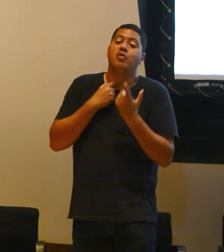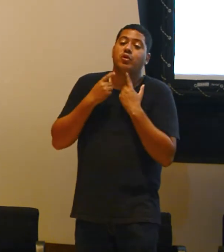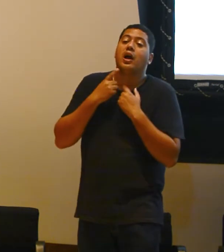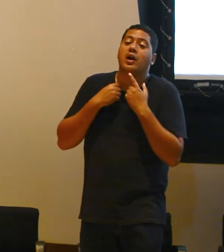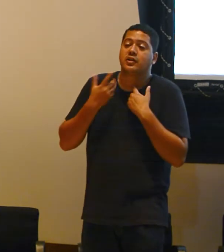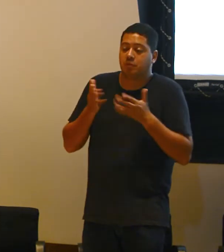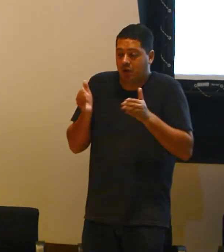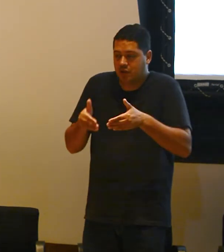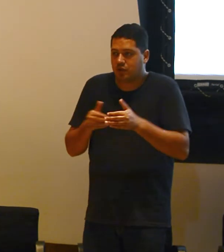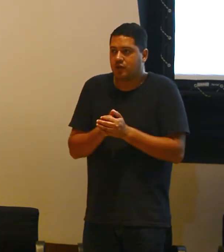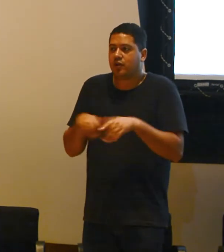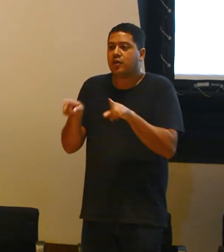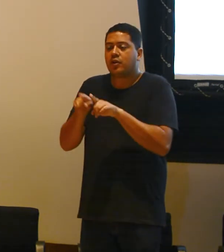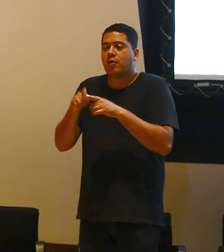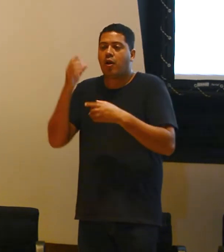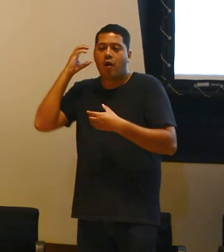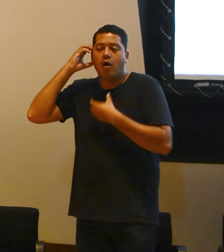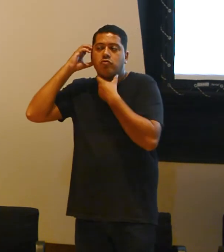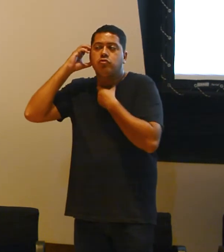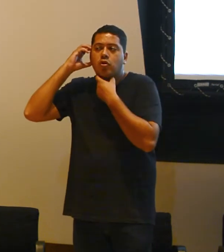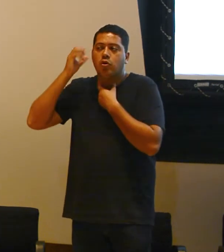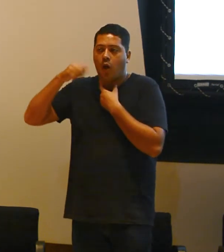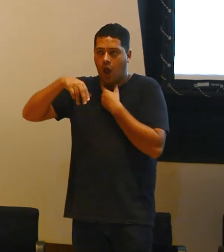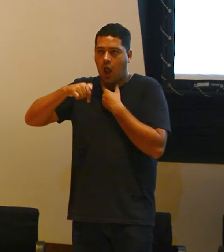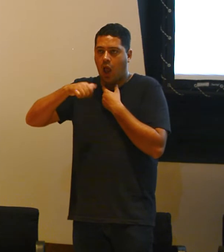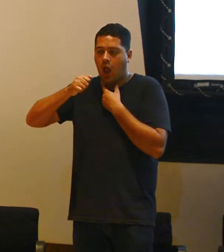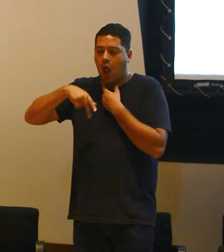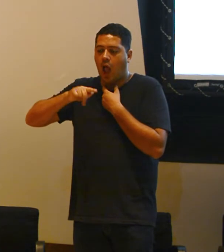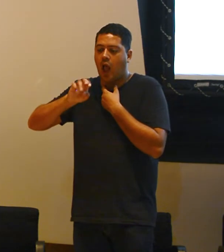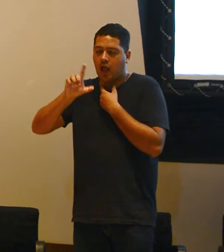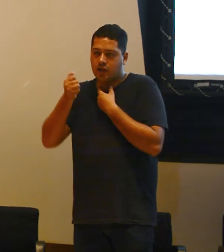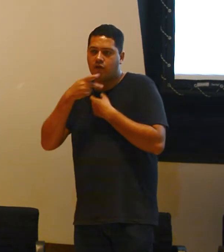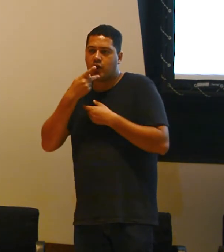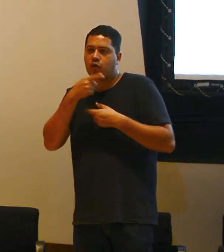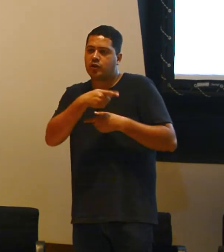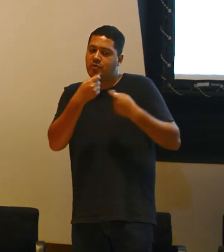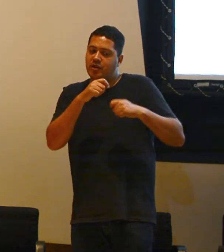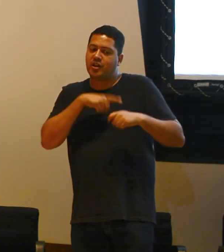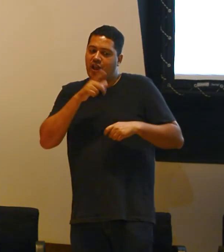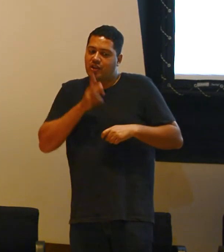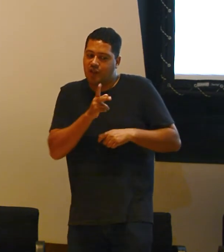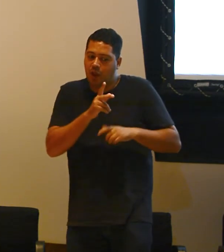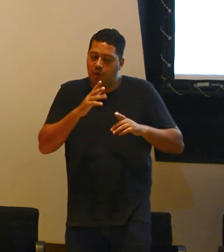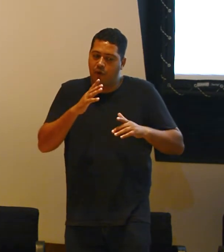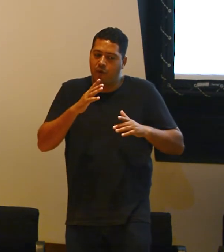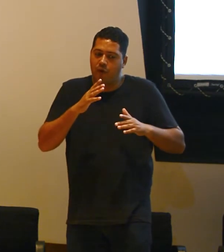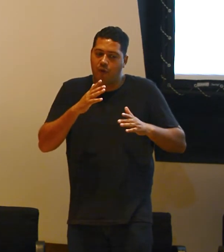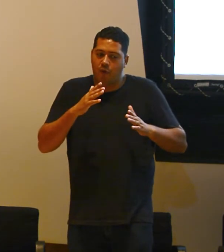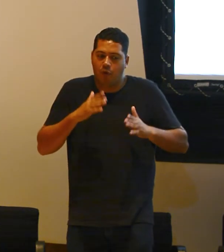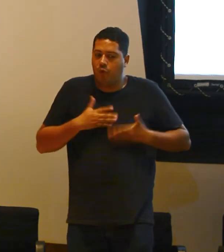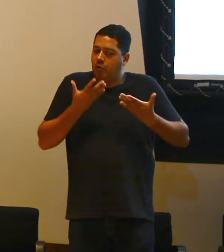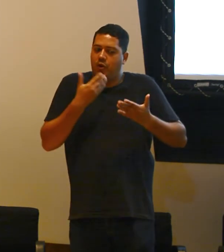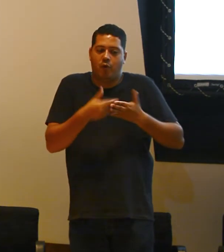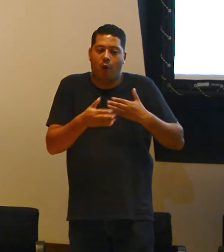a fonoaudióloga Angela Alves sempre falava pra gente, você tem que ter sempre dentro da cartola uma surpresa. Então, a gente precisa estar encantando